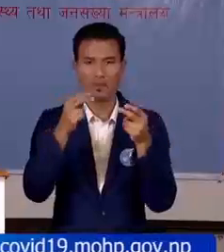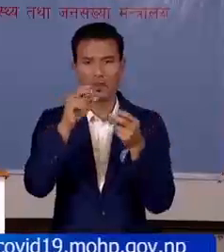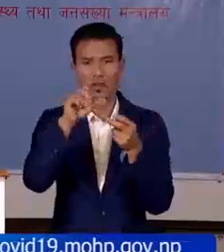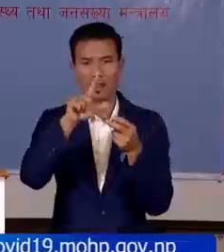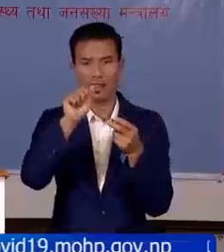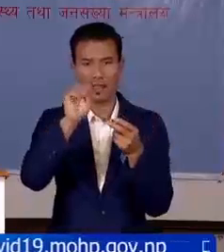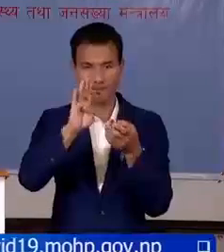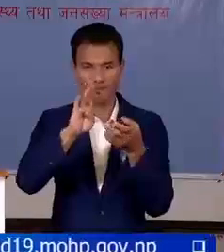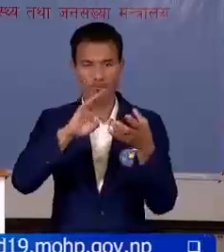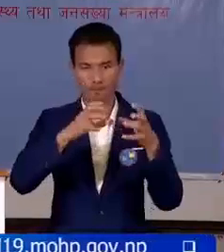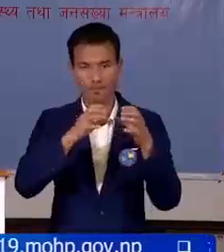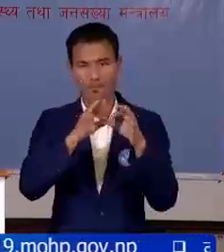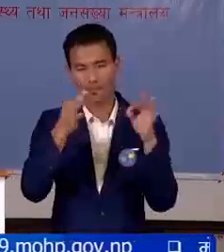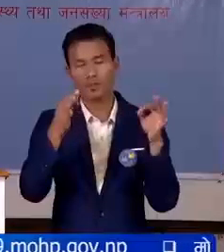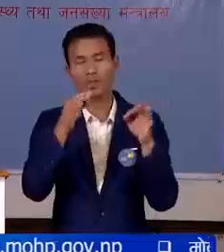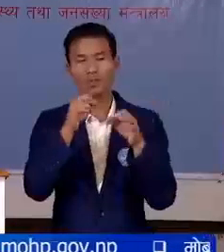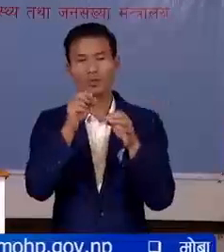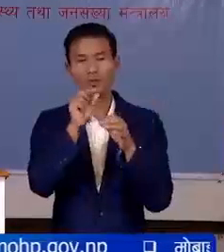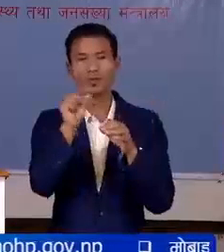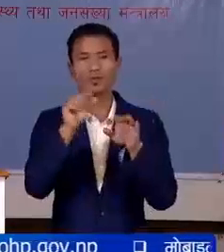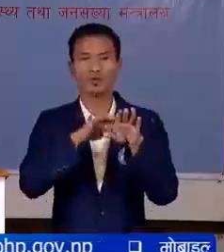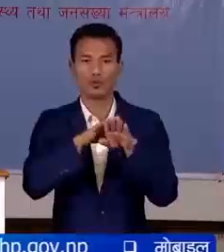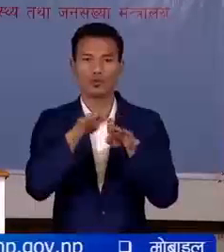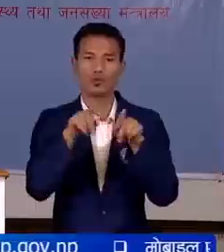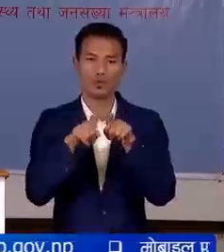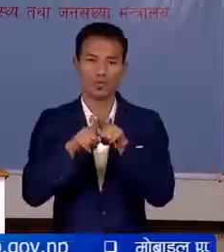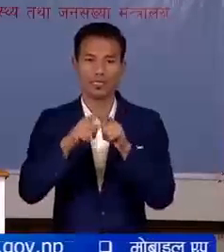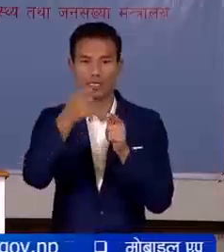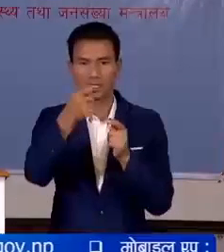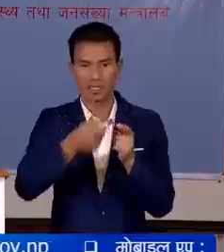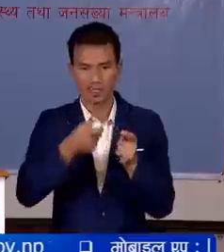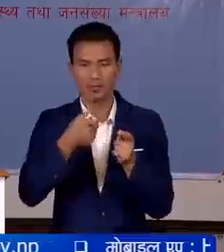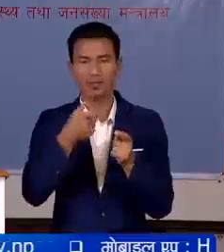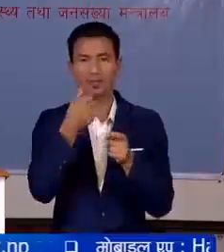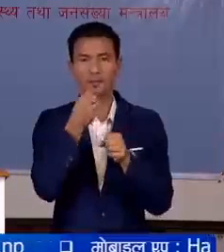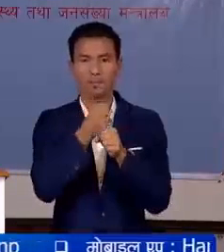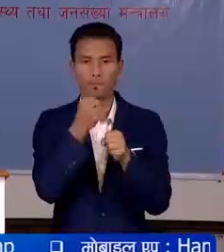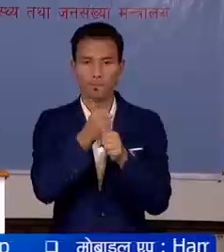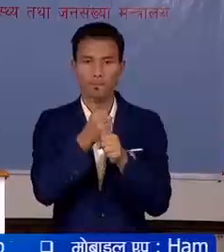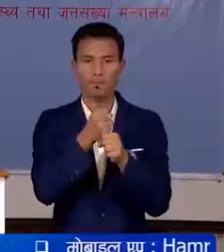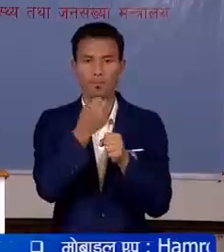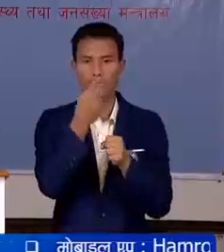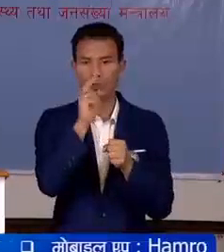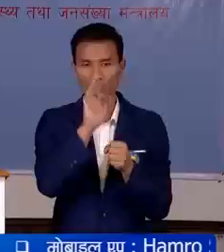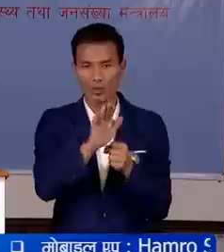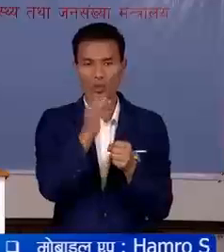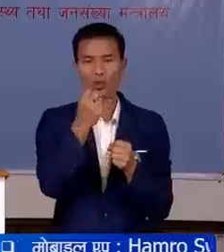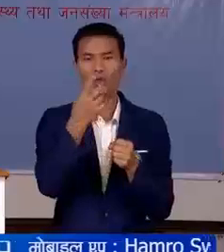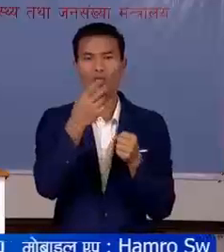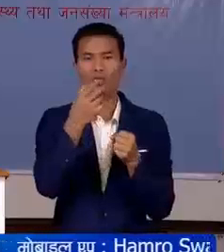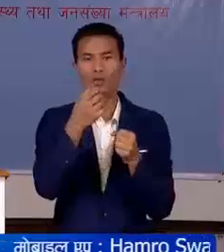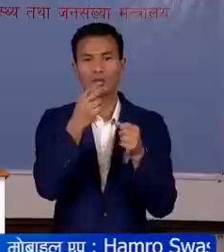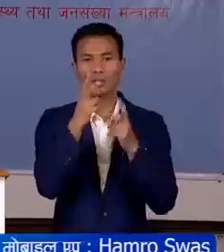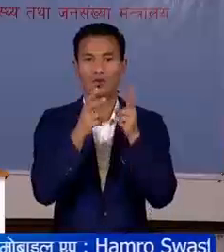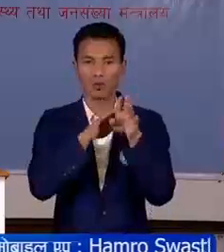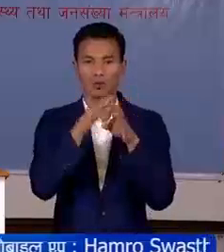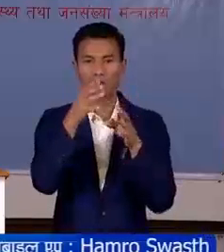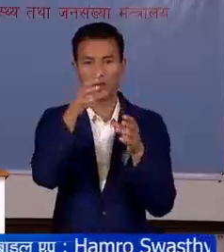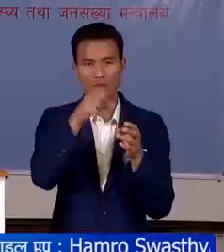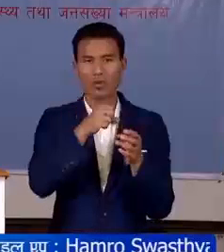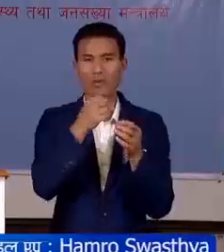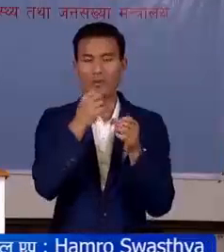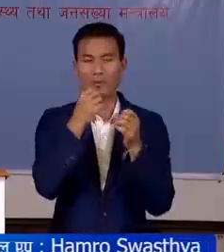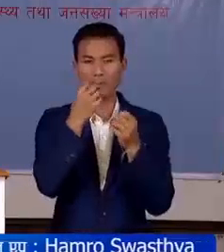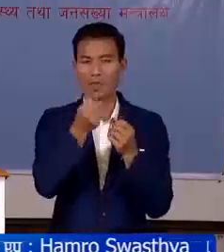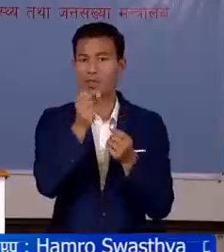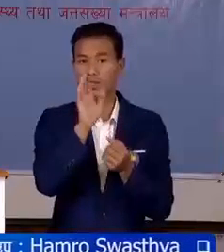लेबरेटरी रियेजेंट लगायात का पस्तोर को खरीत को कतीबे खरीत भयकोछा रा कतीबे उपलब्द हुनेक्रम म अपनी छो,